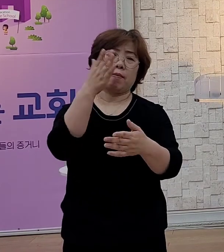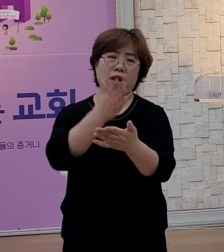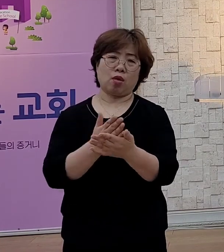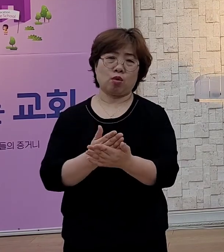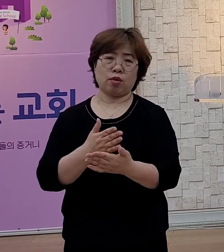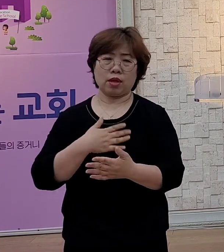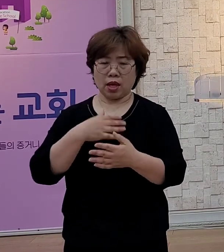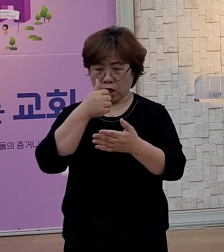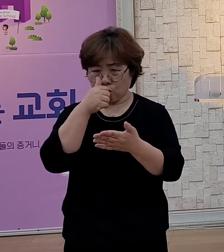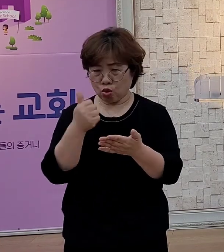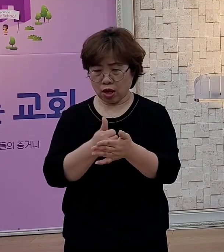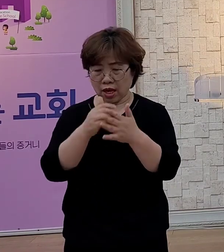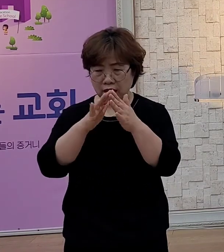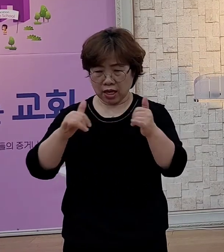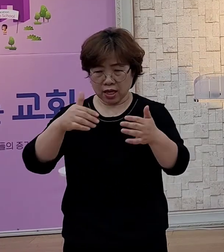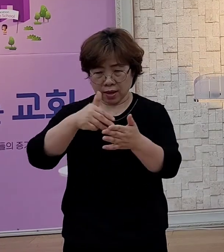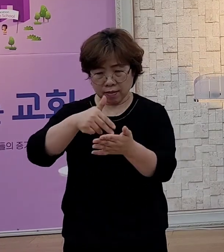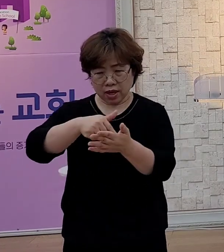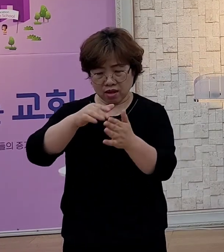죄인 되었을 때를 생각해요.